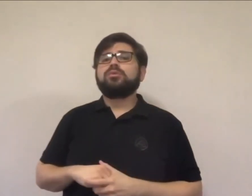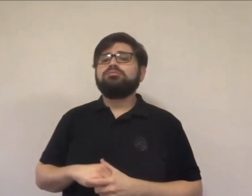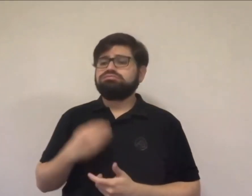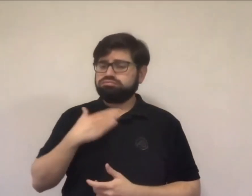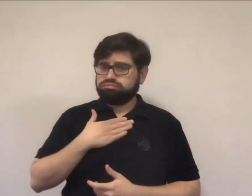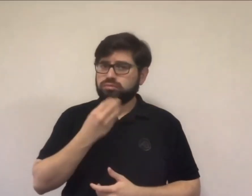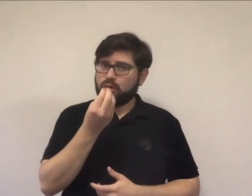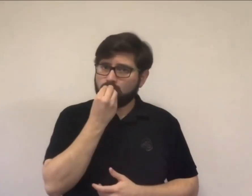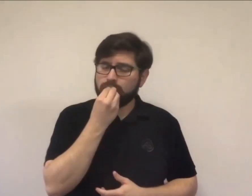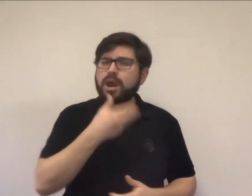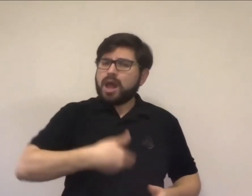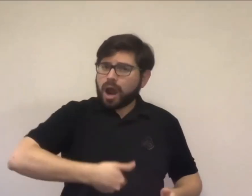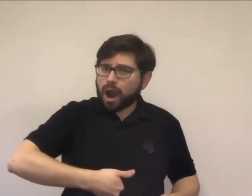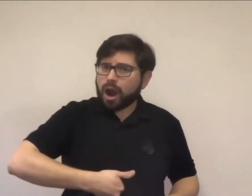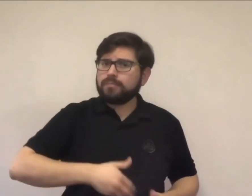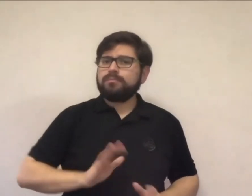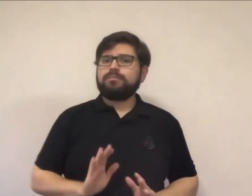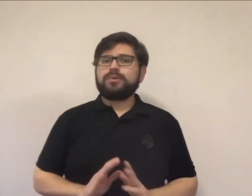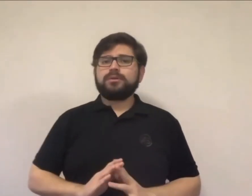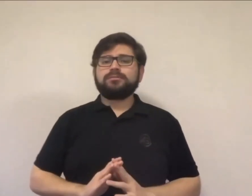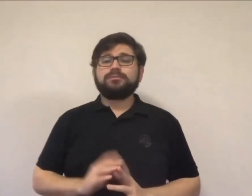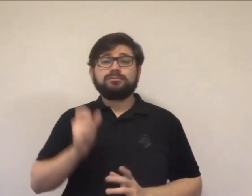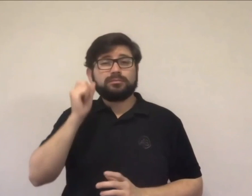tengo derecho a recibir alimentación.